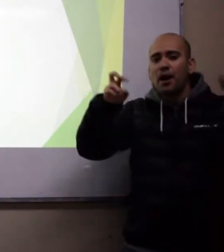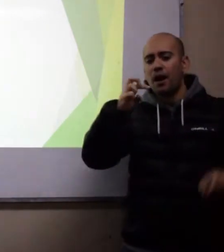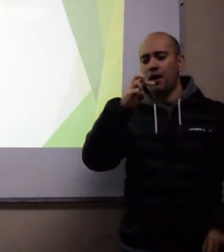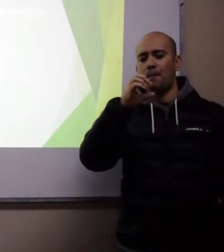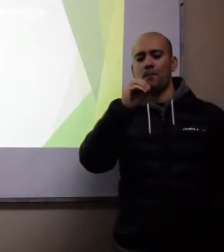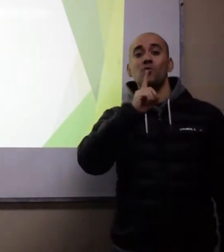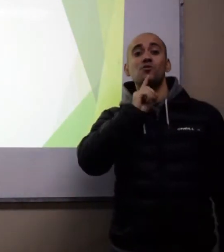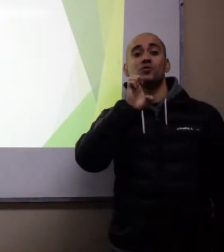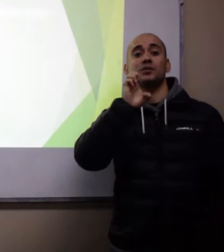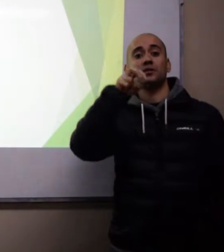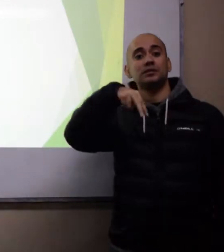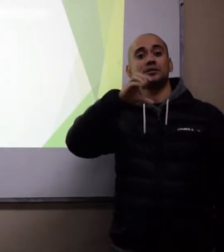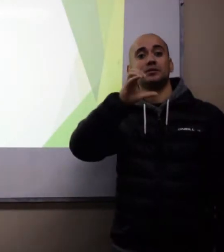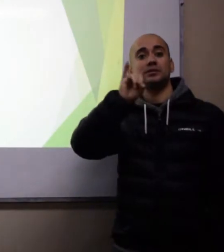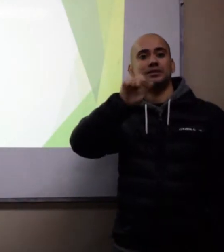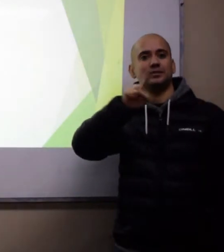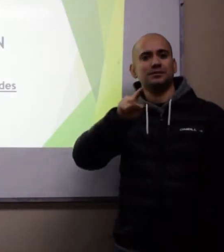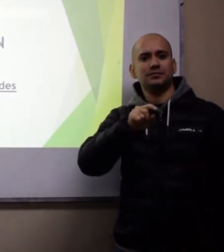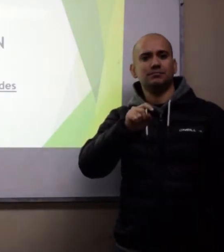Partes de una potencia.